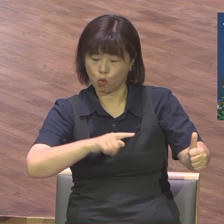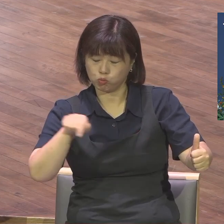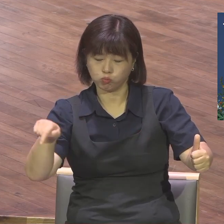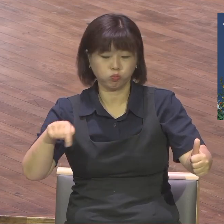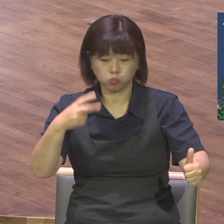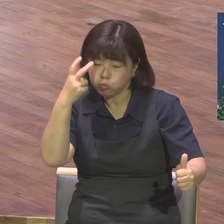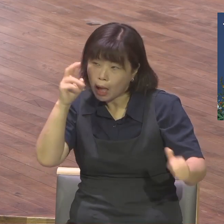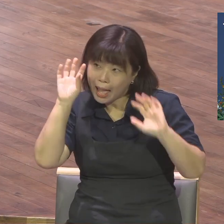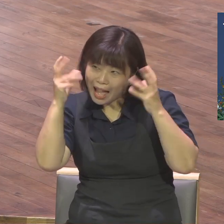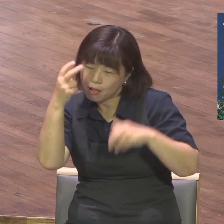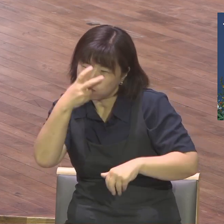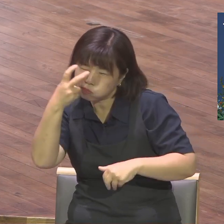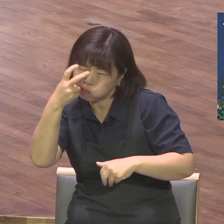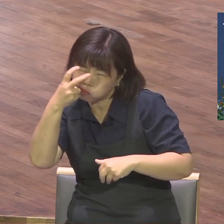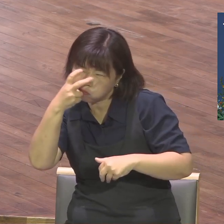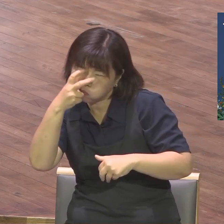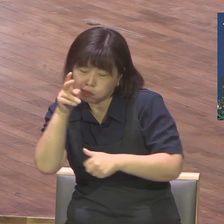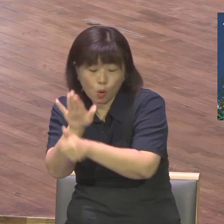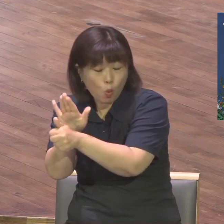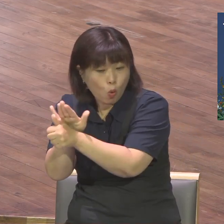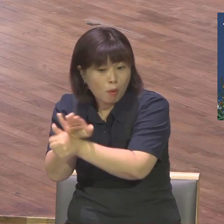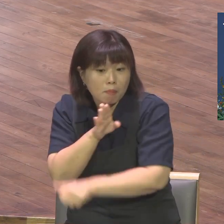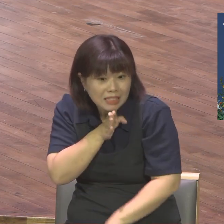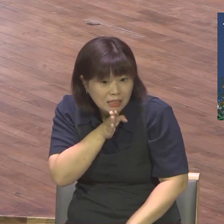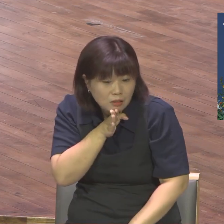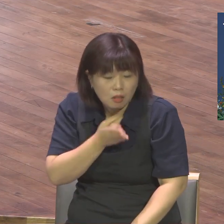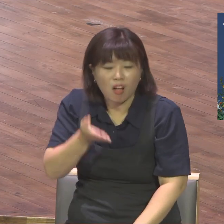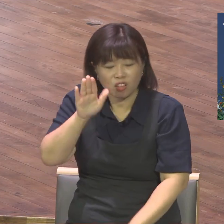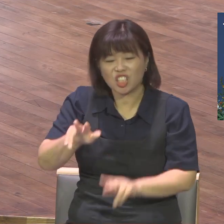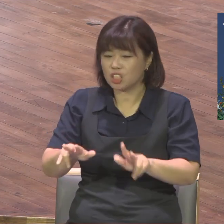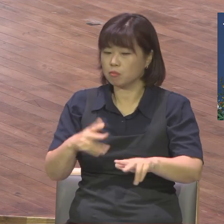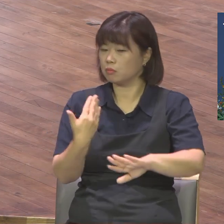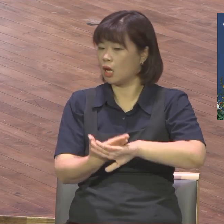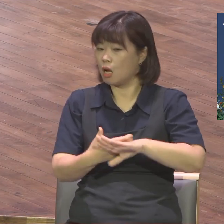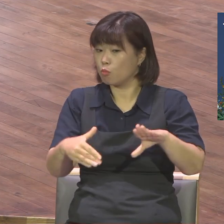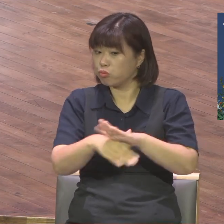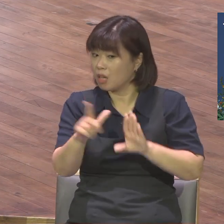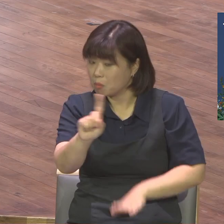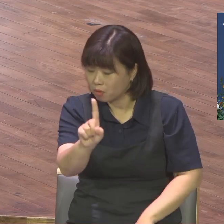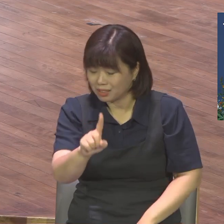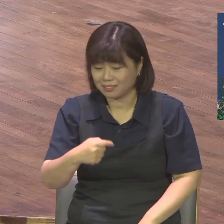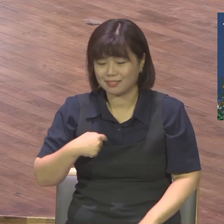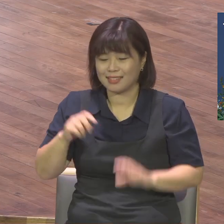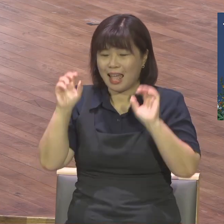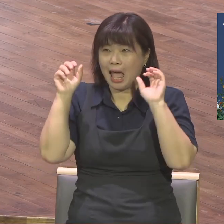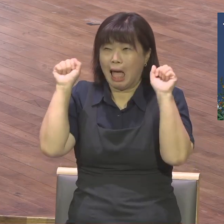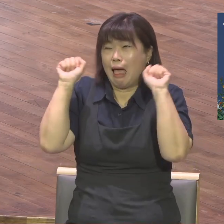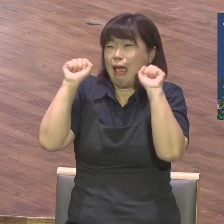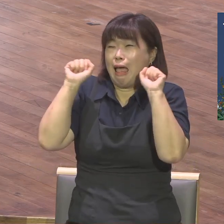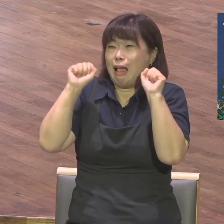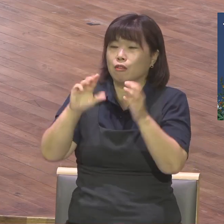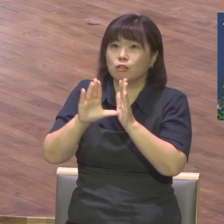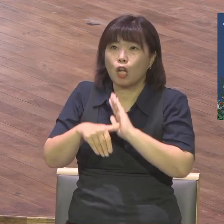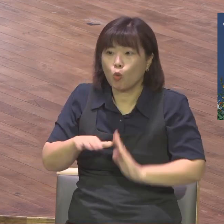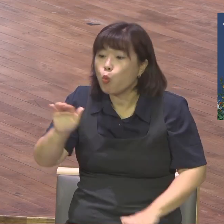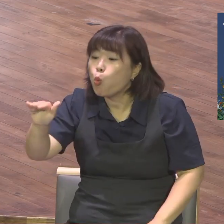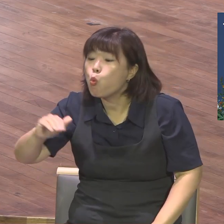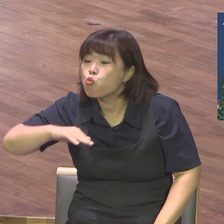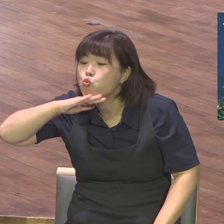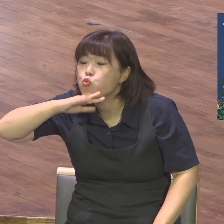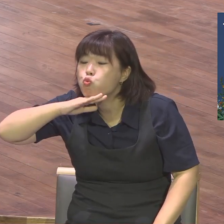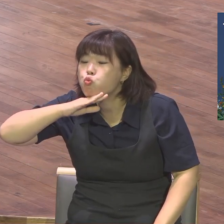요즘은요 전부 다 휴대폰이 있어요. 휴대폰 영상이 있어요. 애가 딱 누우면 영상 딱 붙여주면